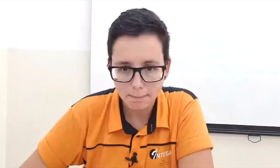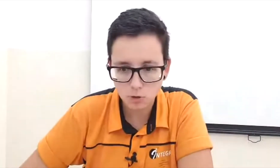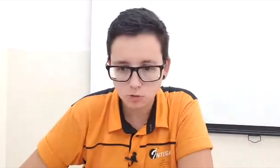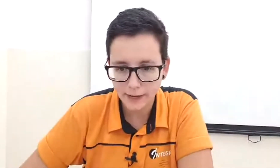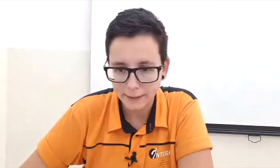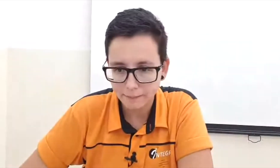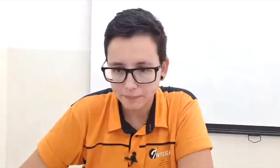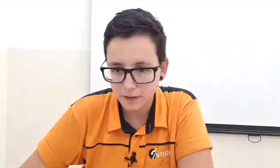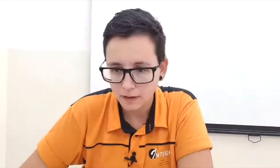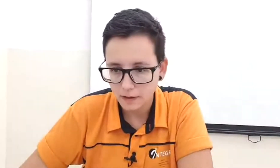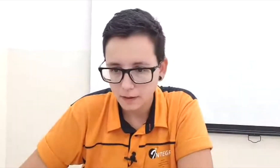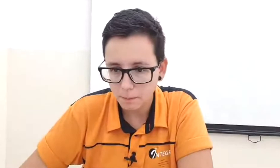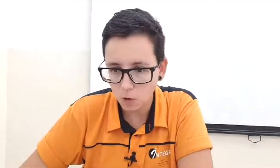Muito bem. Bom.